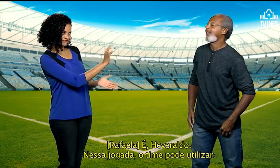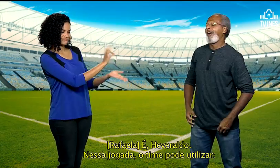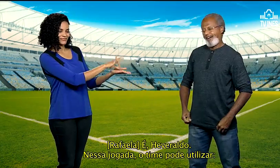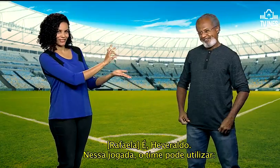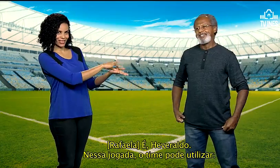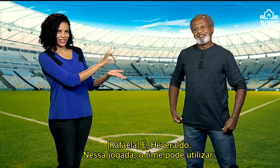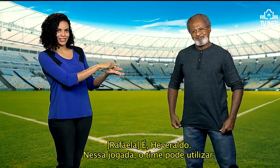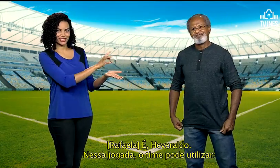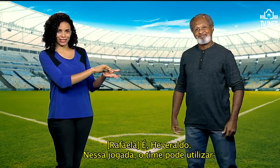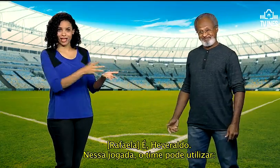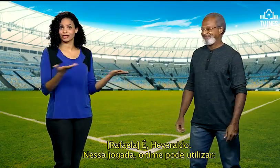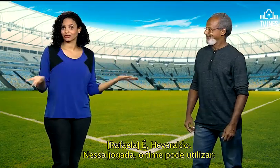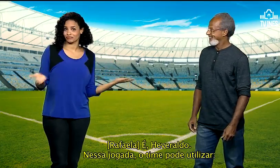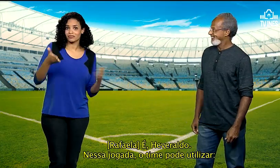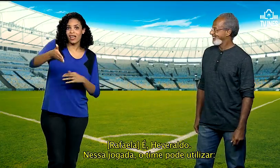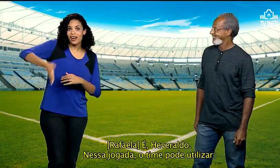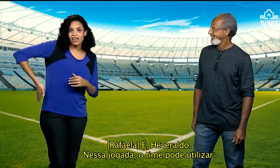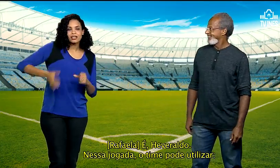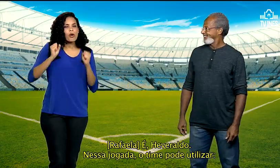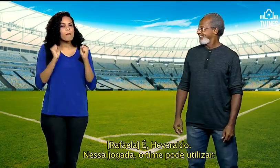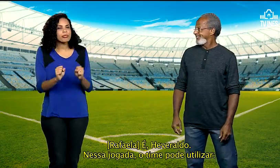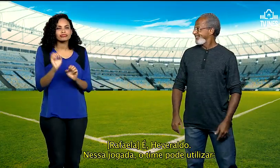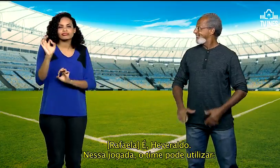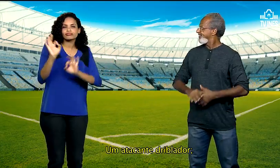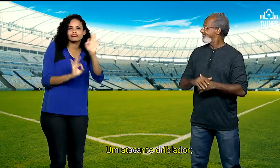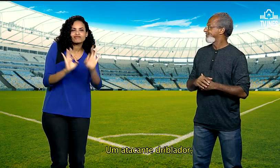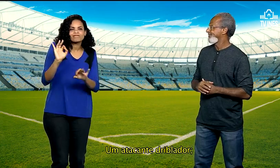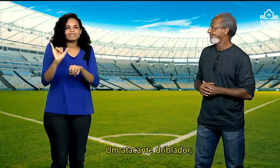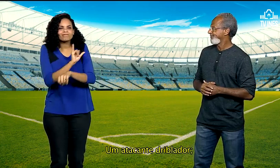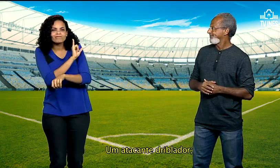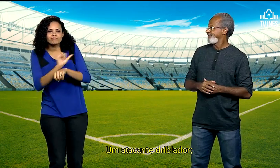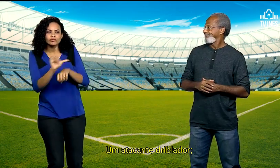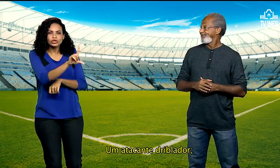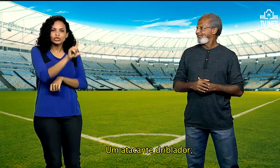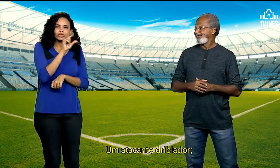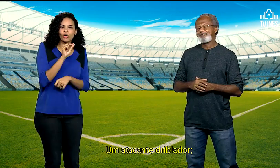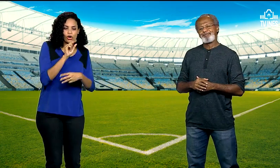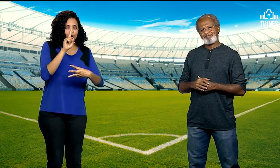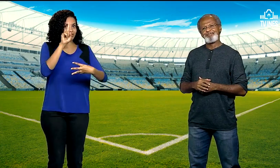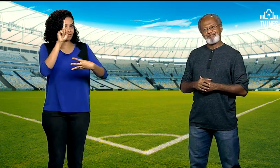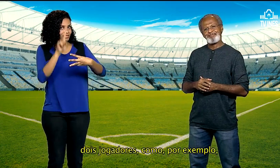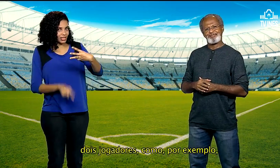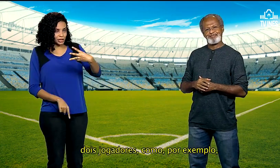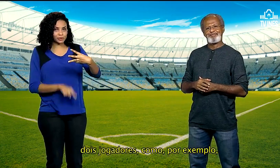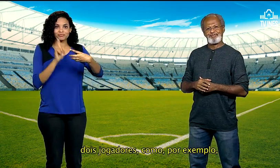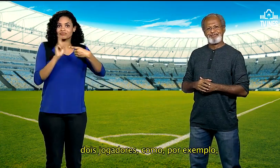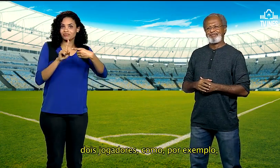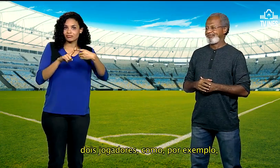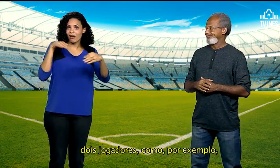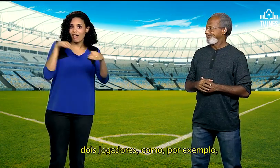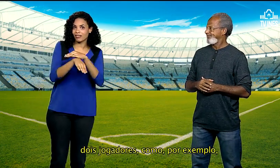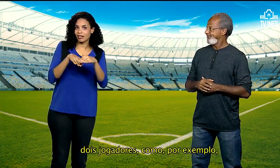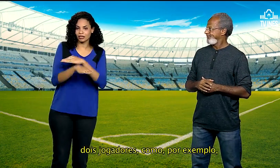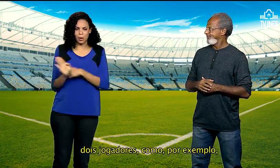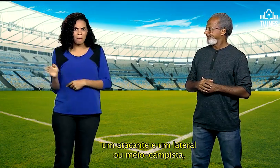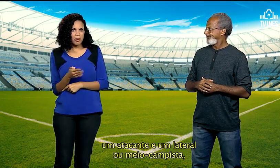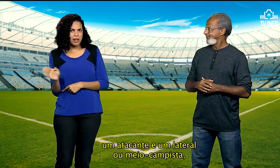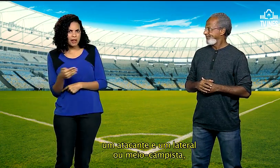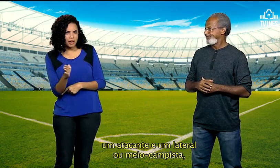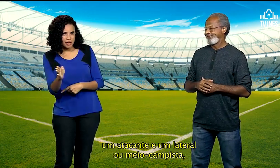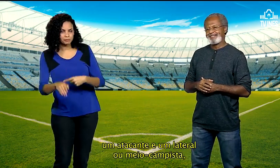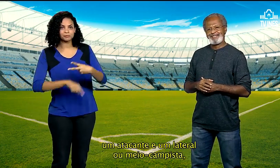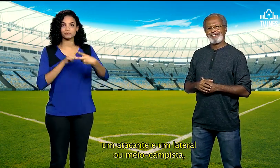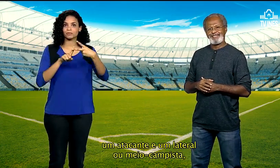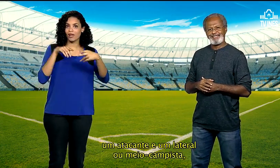É, Everaldo, nessa jogada o time pode utilizar um atacante driblador, dois jogadores, como, por exemplo,